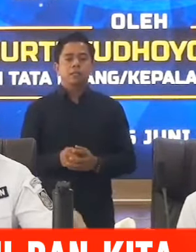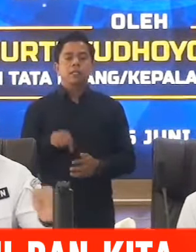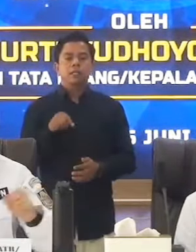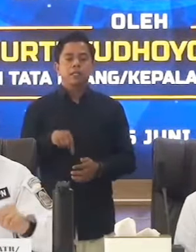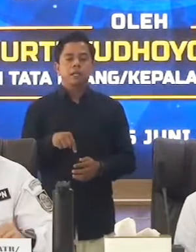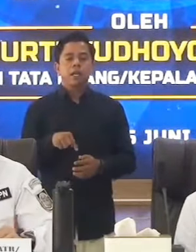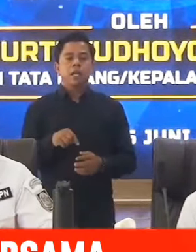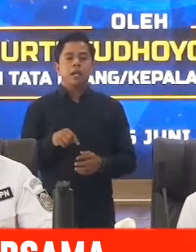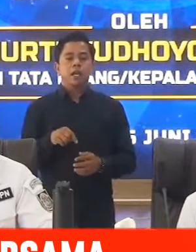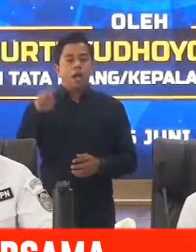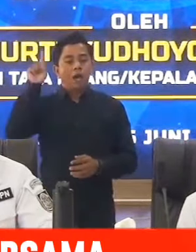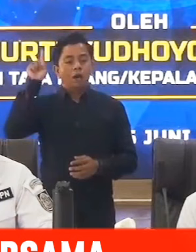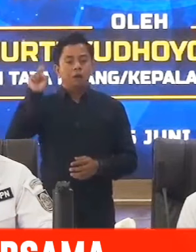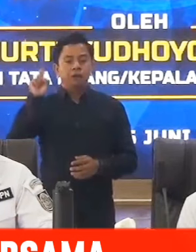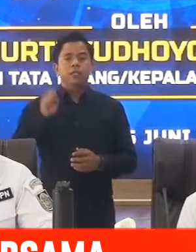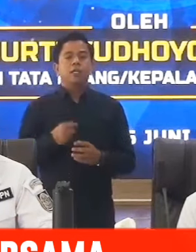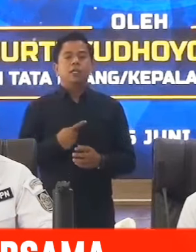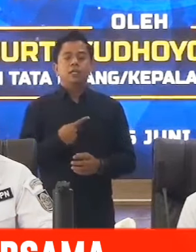kita